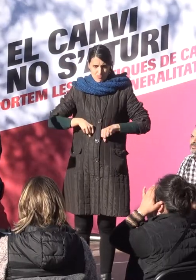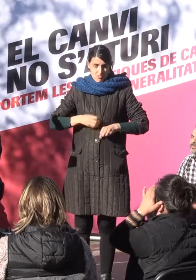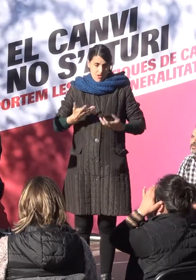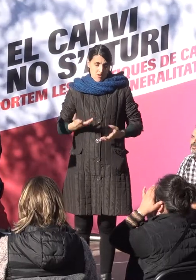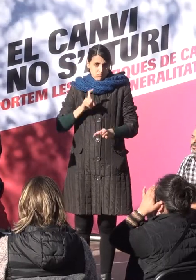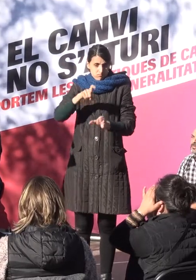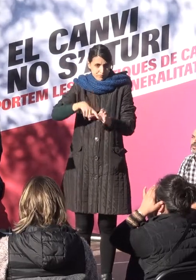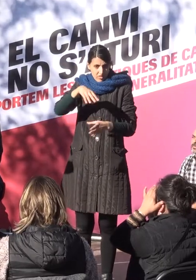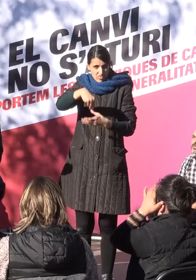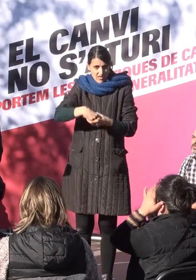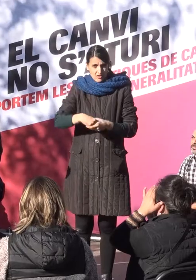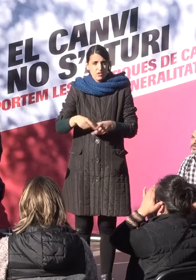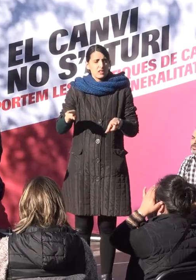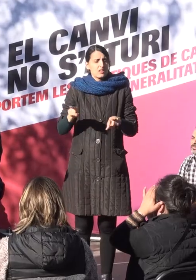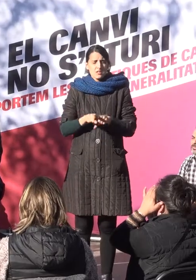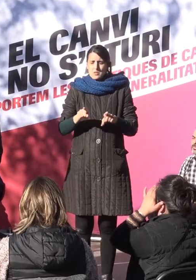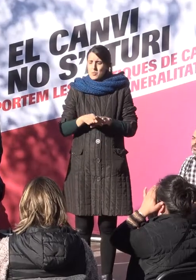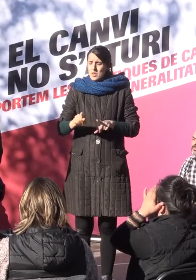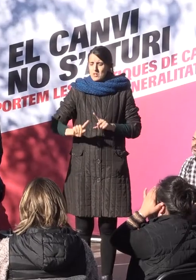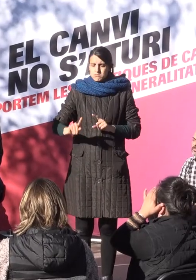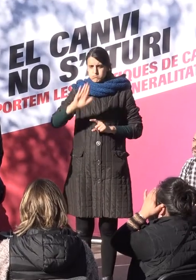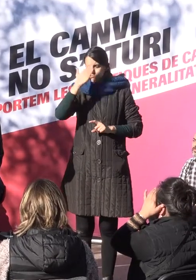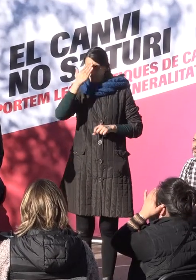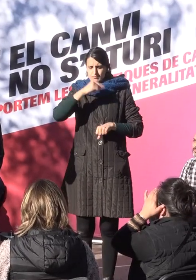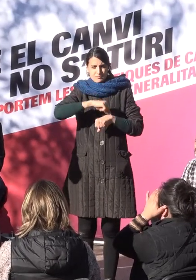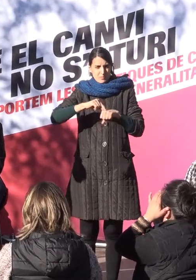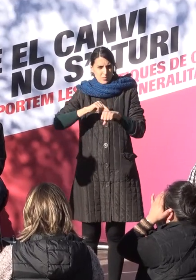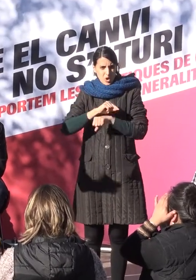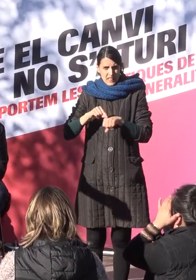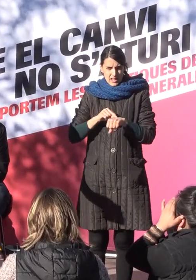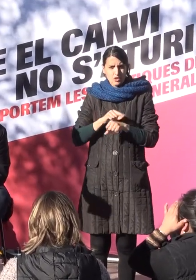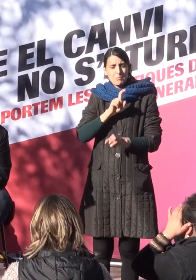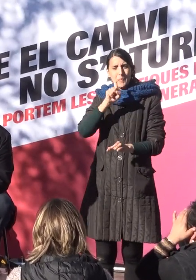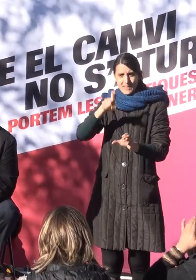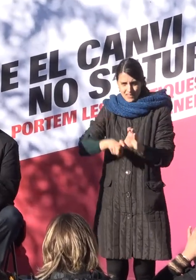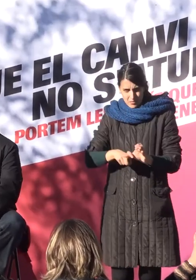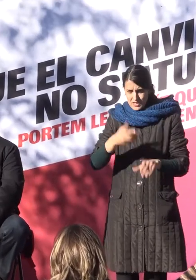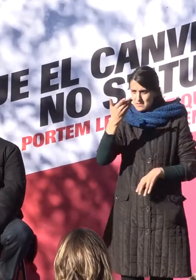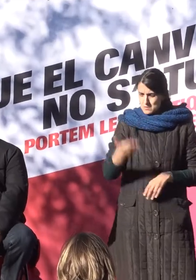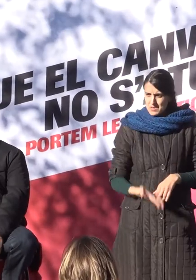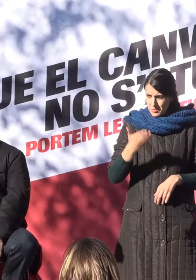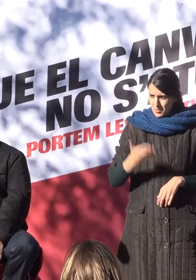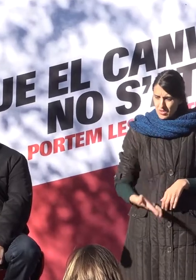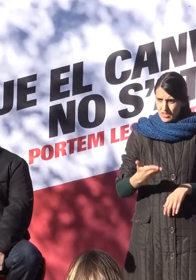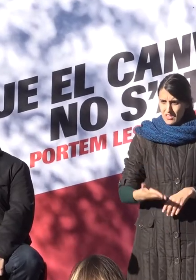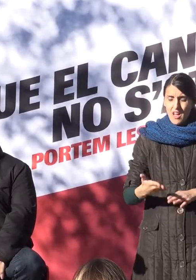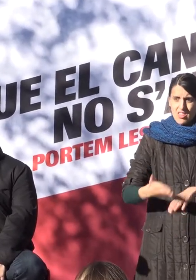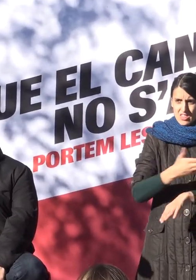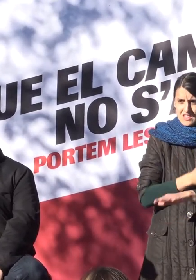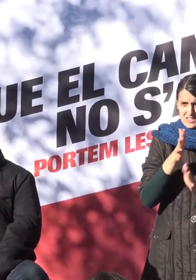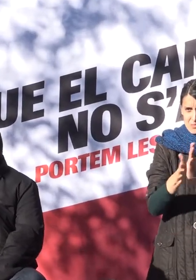importante que funcionamos como actores políticos aquí porque además estamos en detrimento como comentaba susana